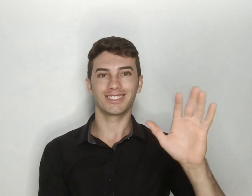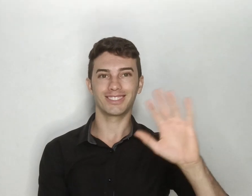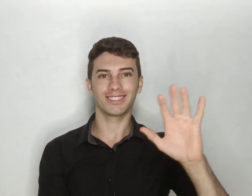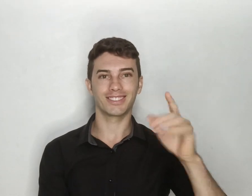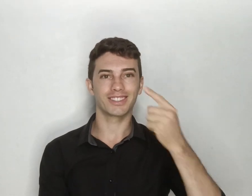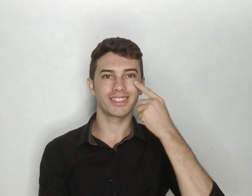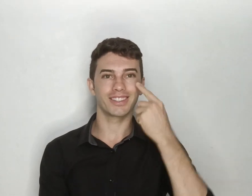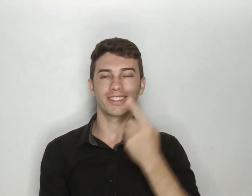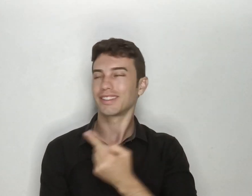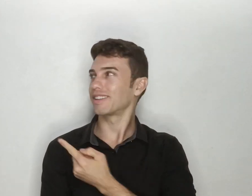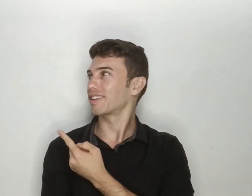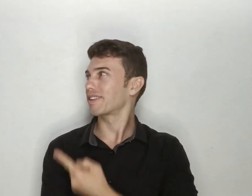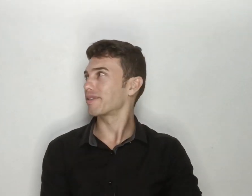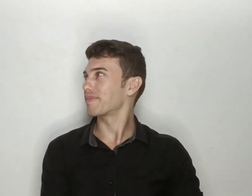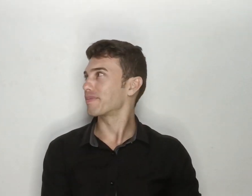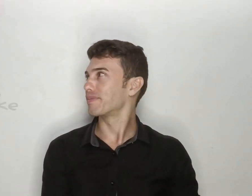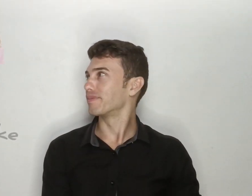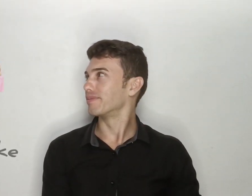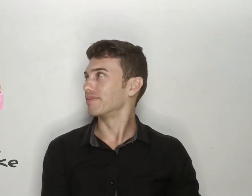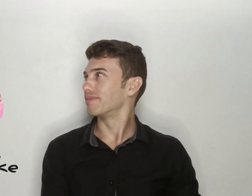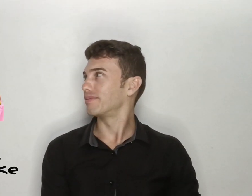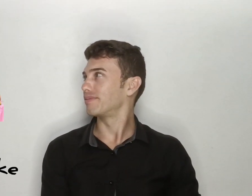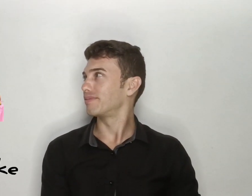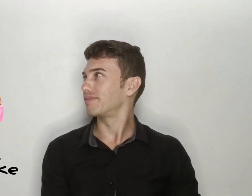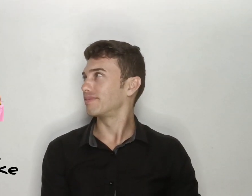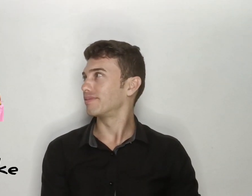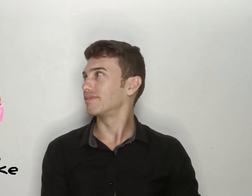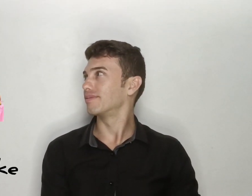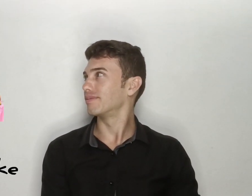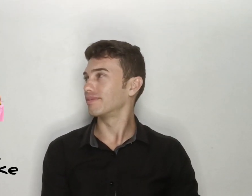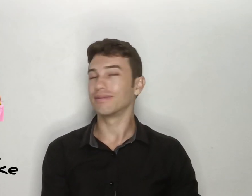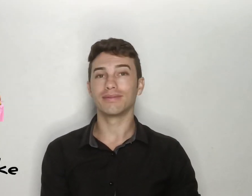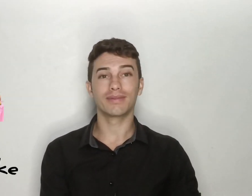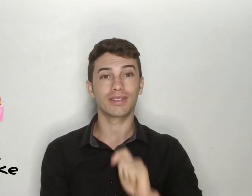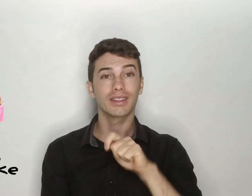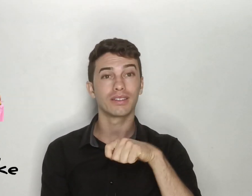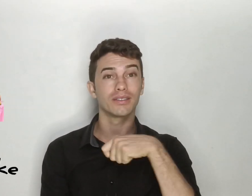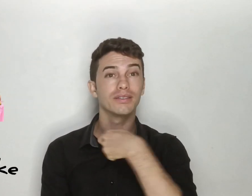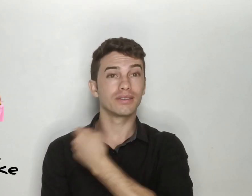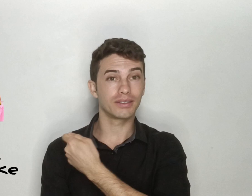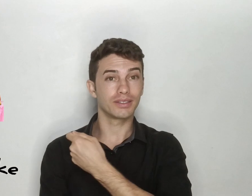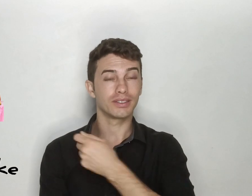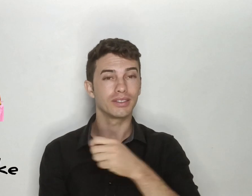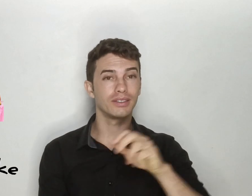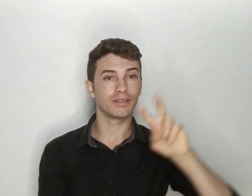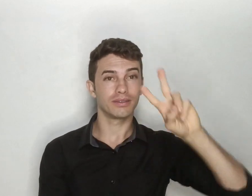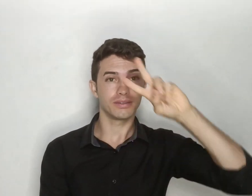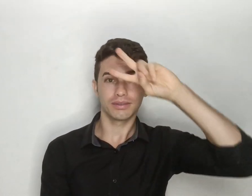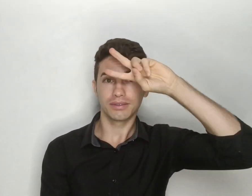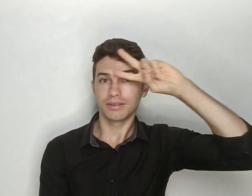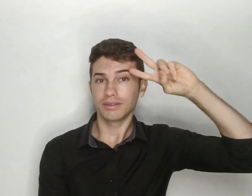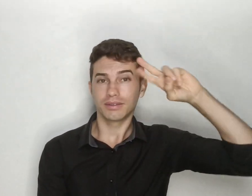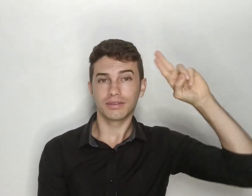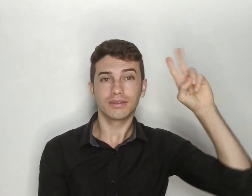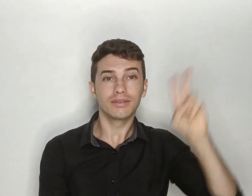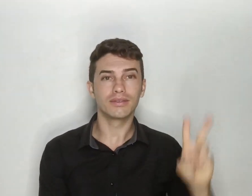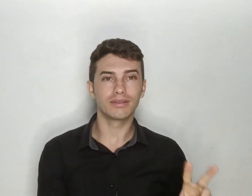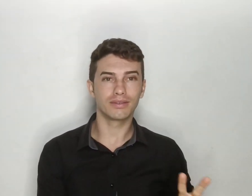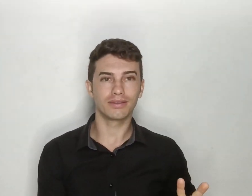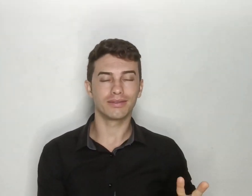fala Pessoal veja Soraia afronik para fazer o sinal você utilizar essa configuração de mão